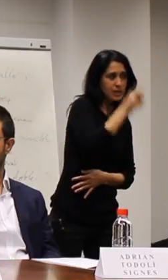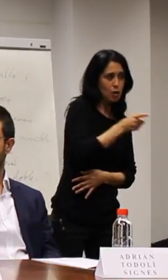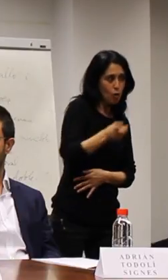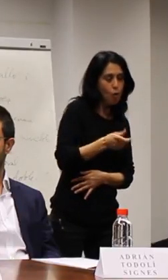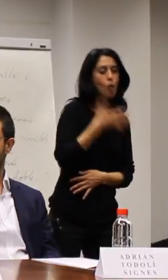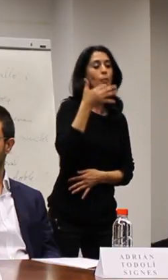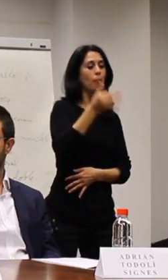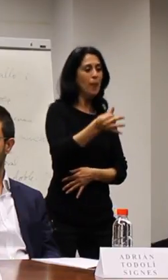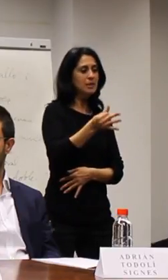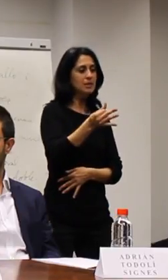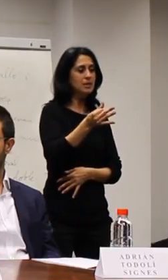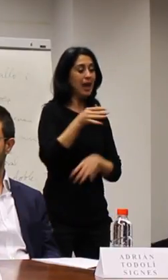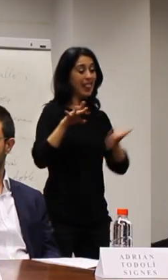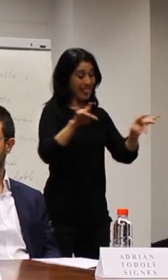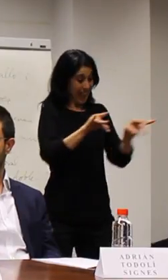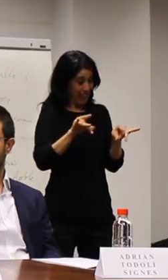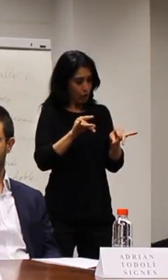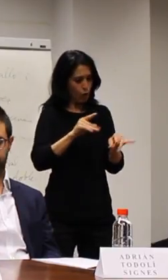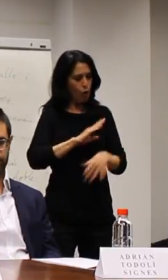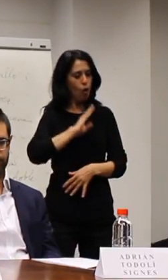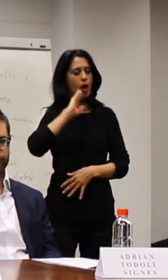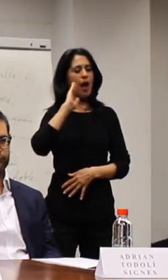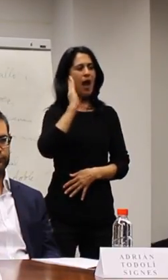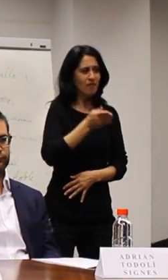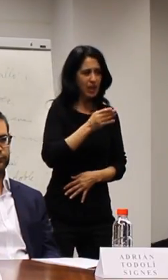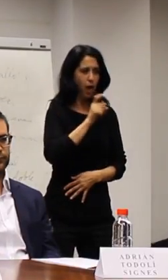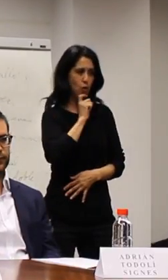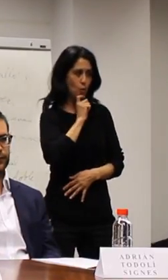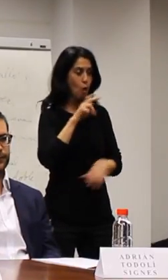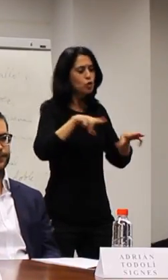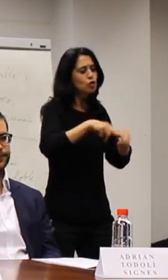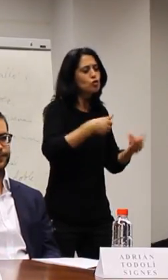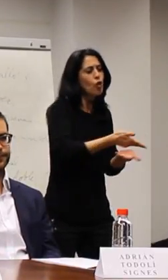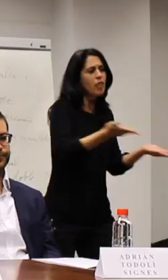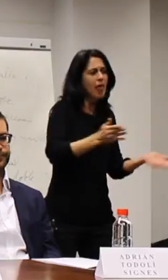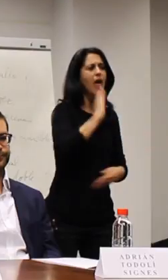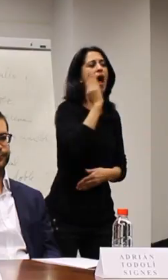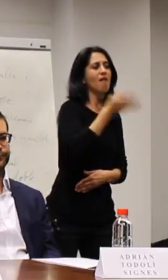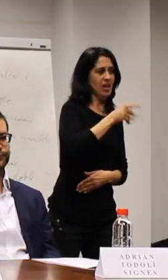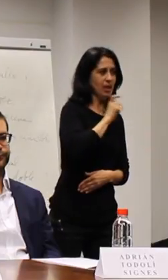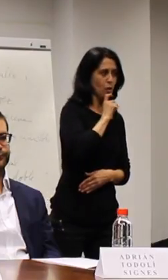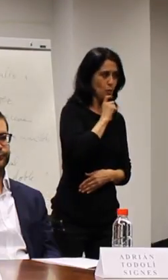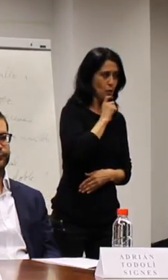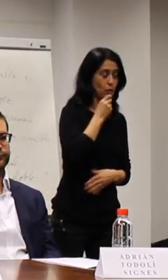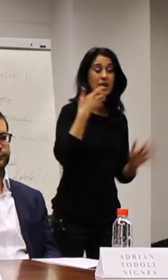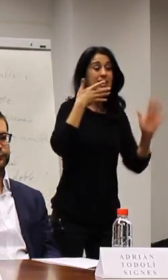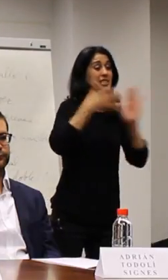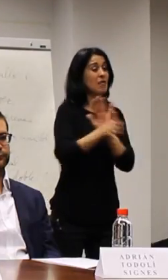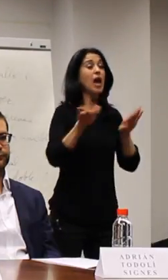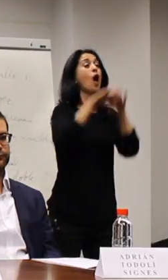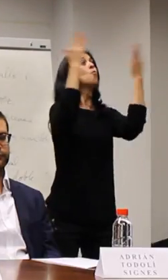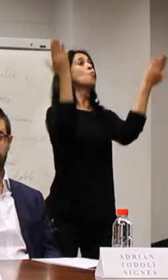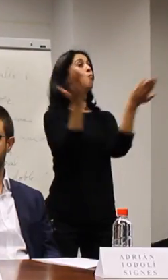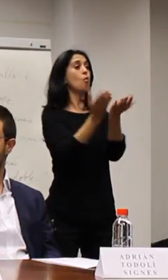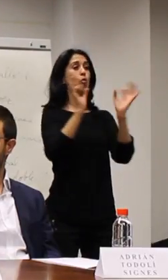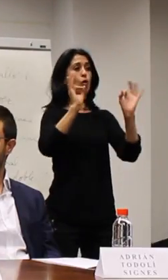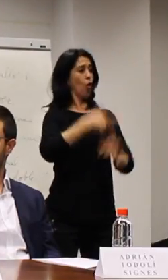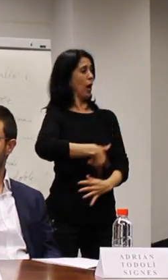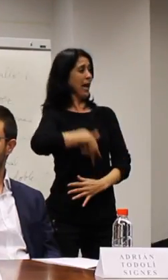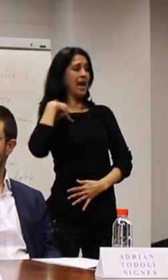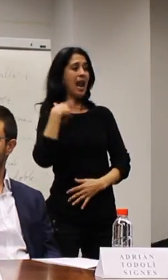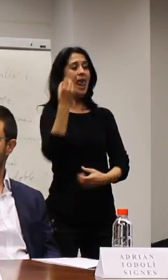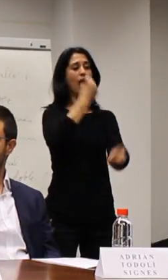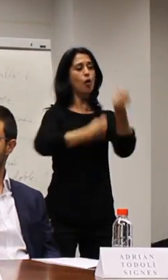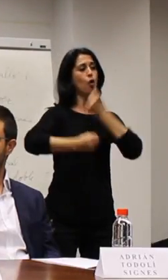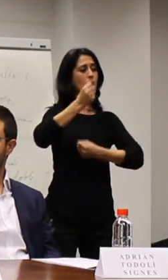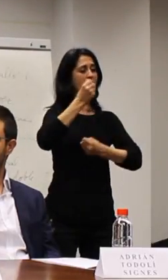el ámbito territorial y también en el social. Por lo tanto, un mundo este de la economía colaborativa no